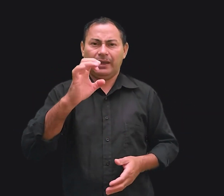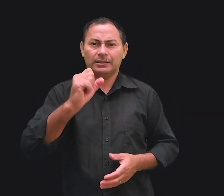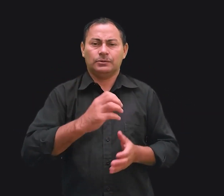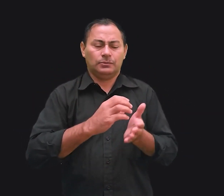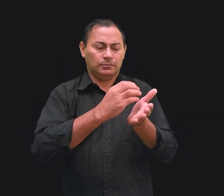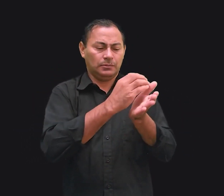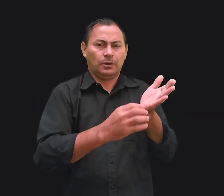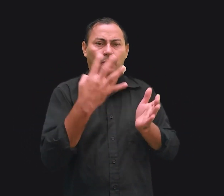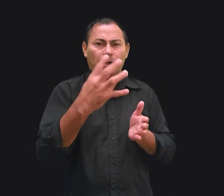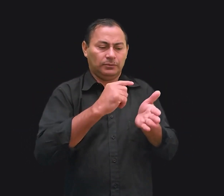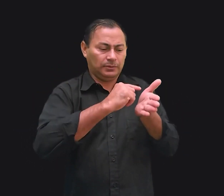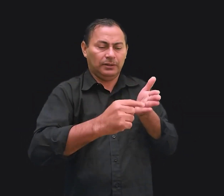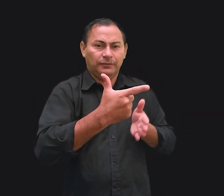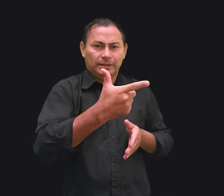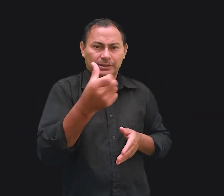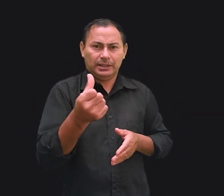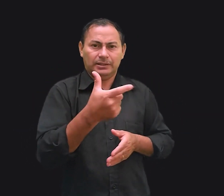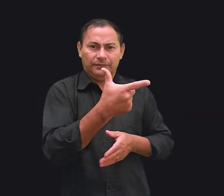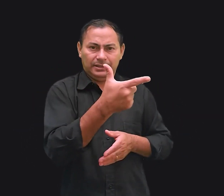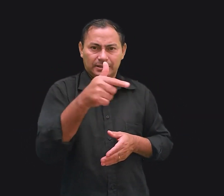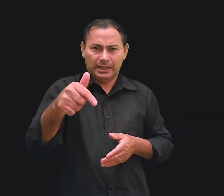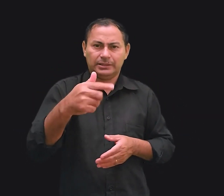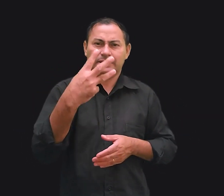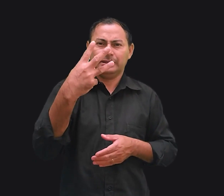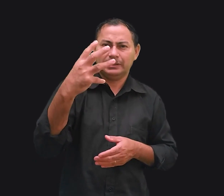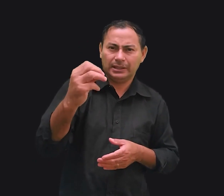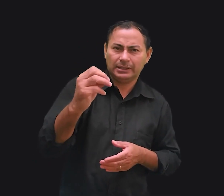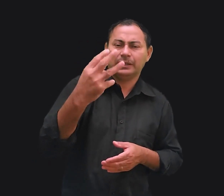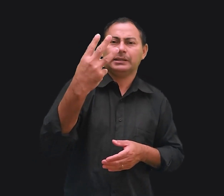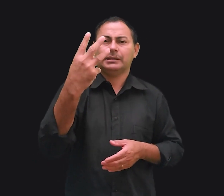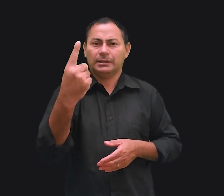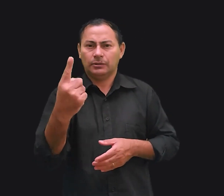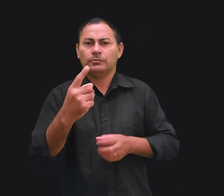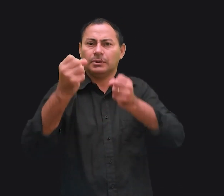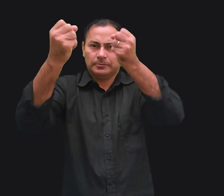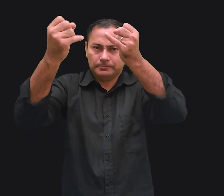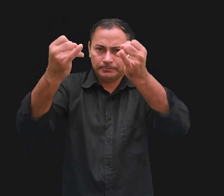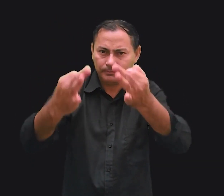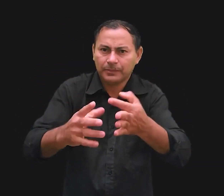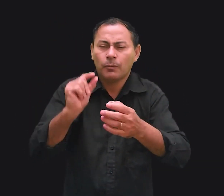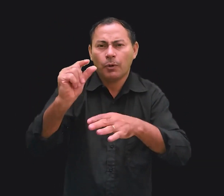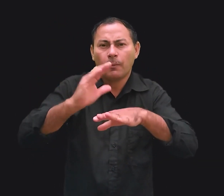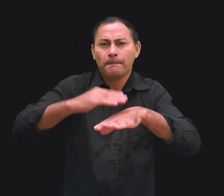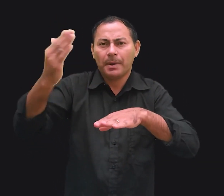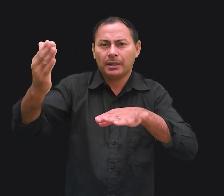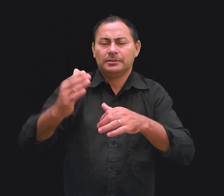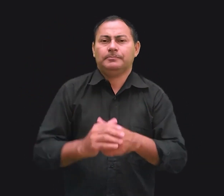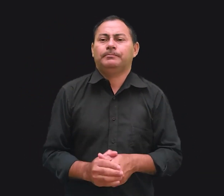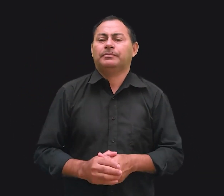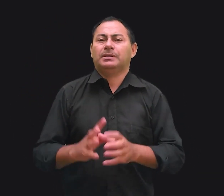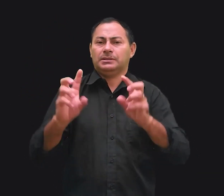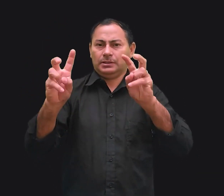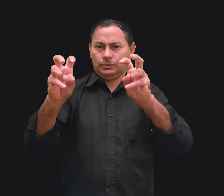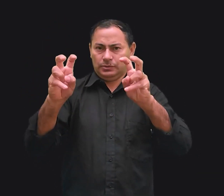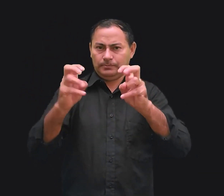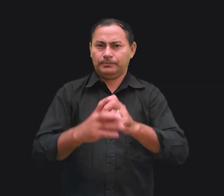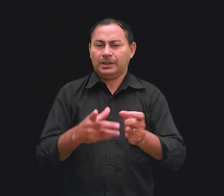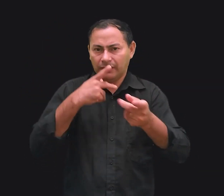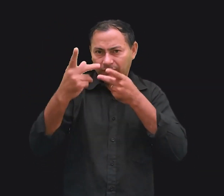4, versículos 26, 27, 30 e 31 para esclarecermos um pouco mais esse assunto.